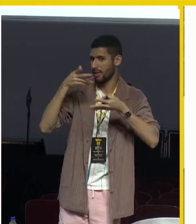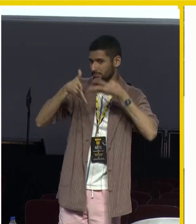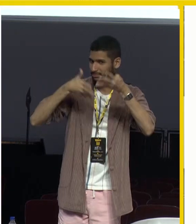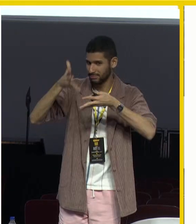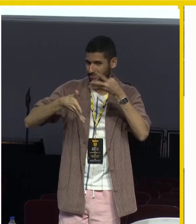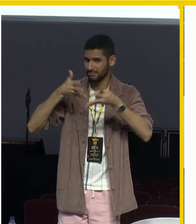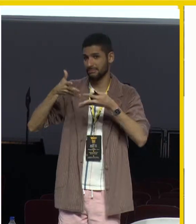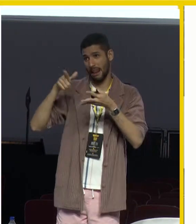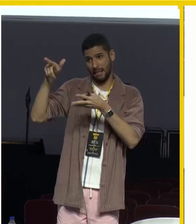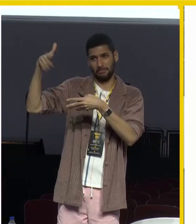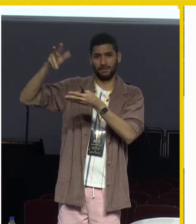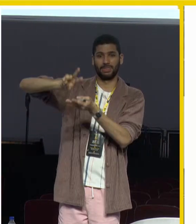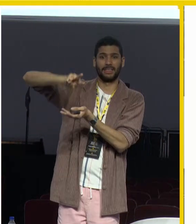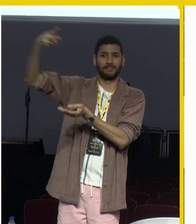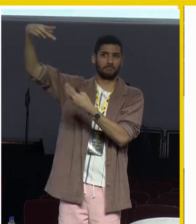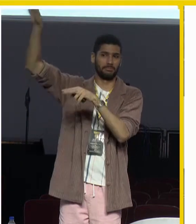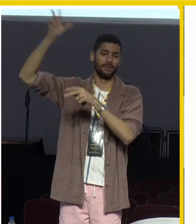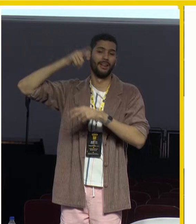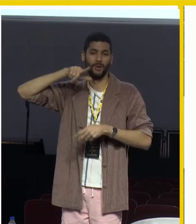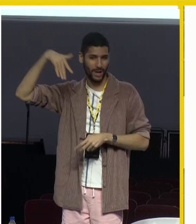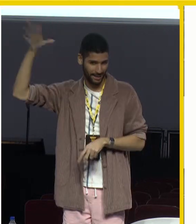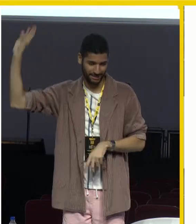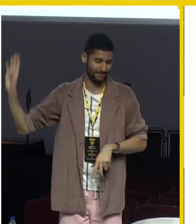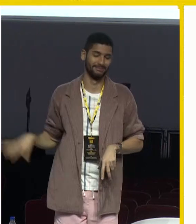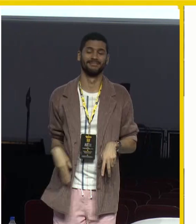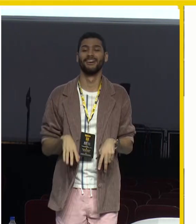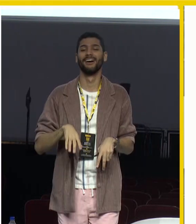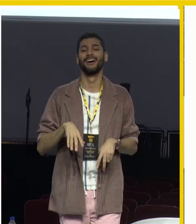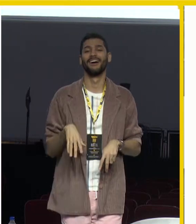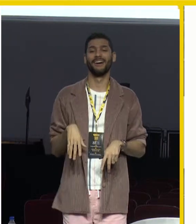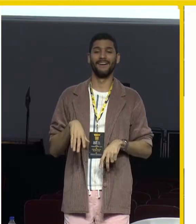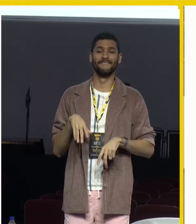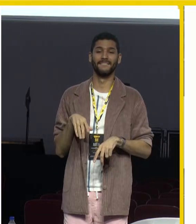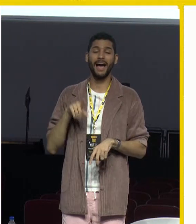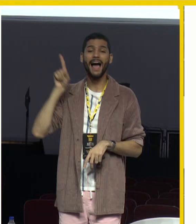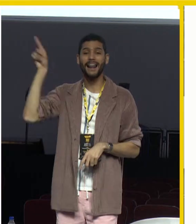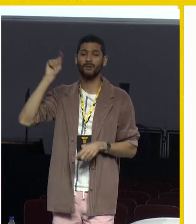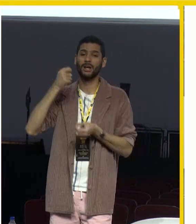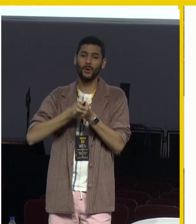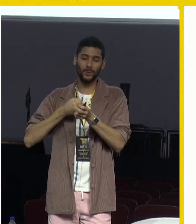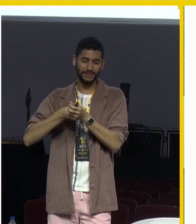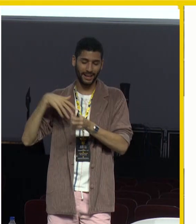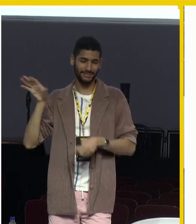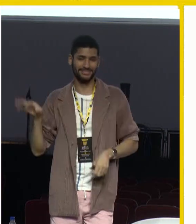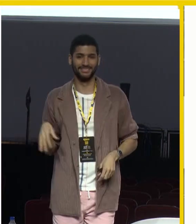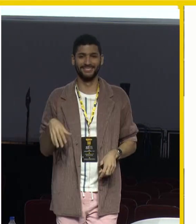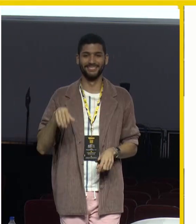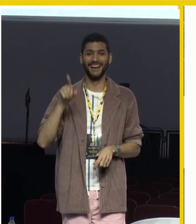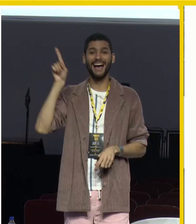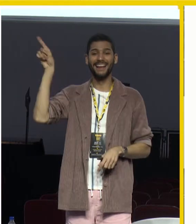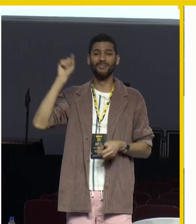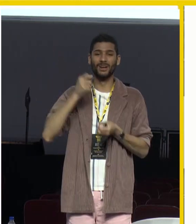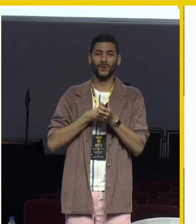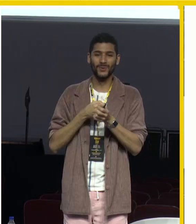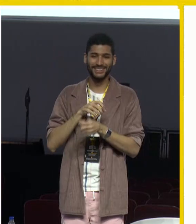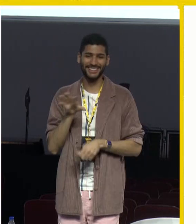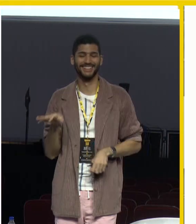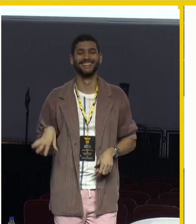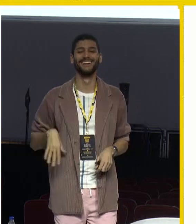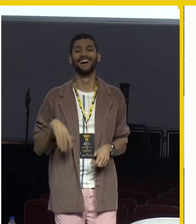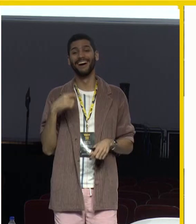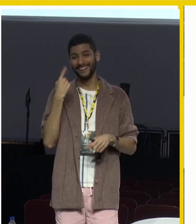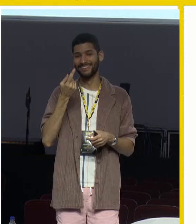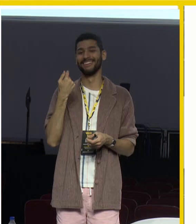eu vou usar a língua de sinais precisa ter um intérprete lá e vocês traduzem problema de vocês eu vou além dos sinais então vocês vão lá e